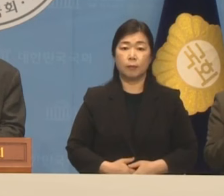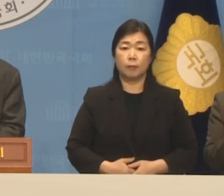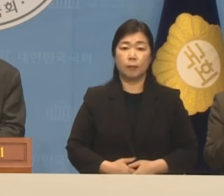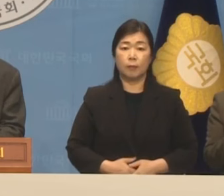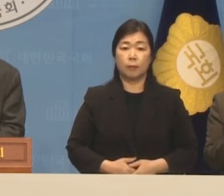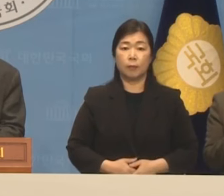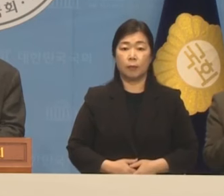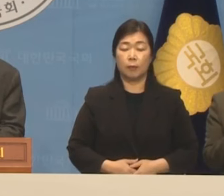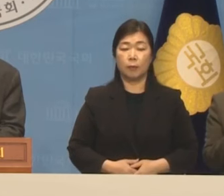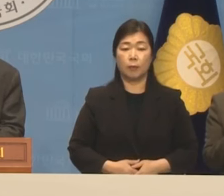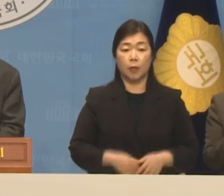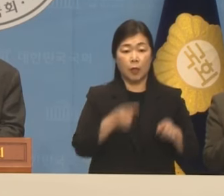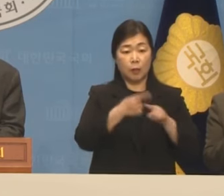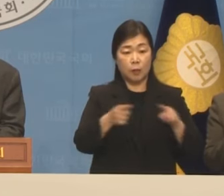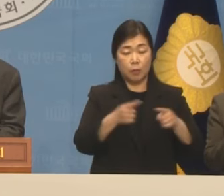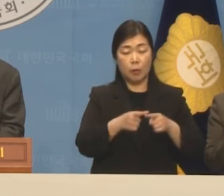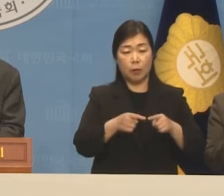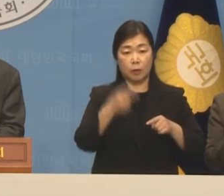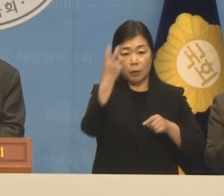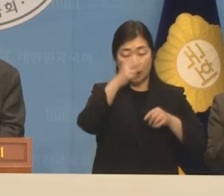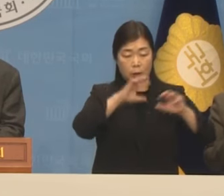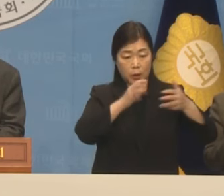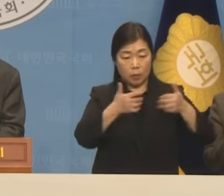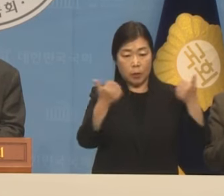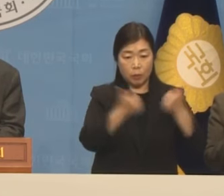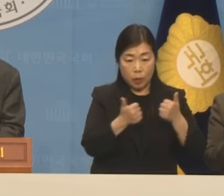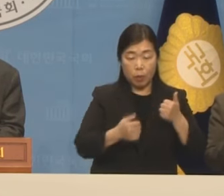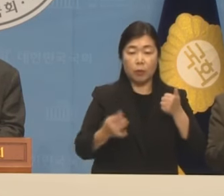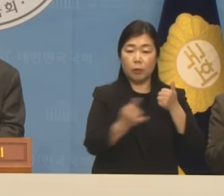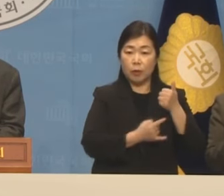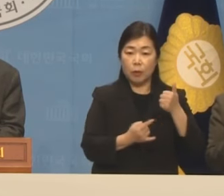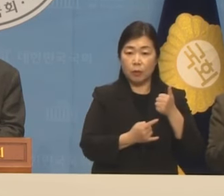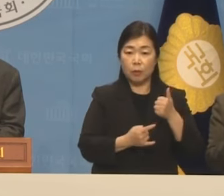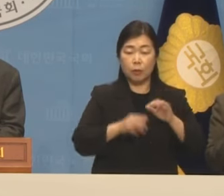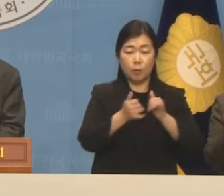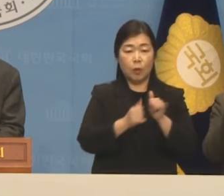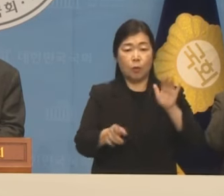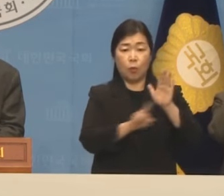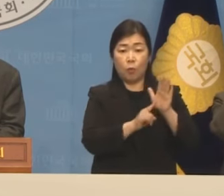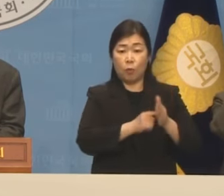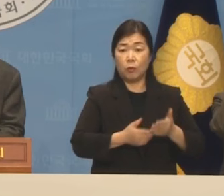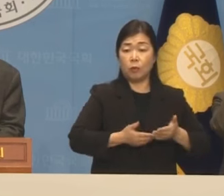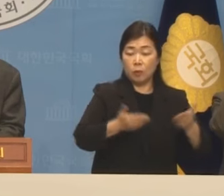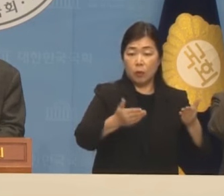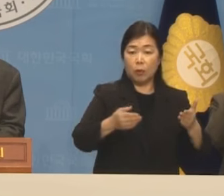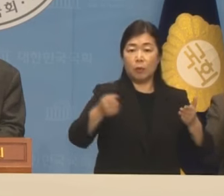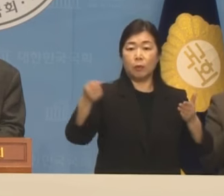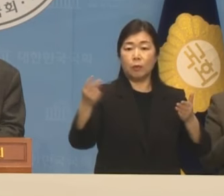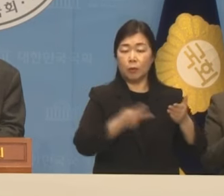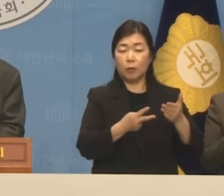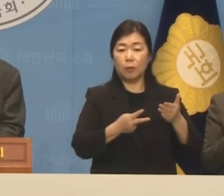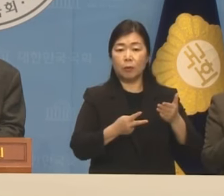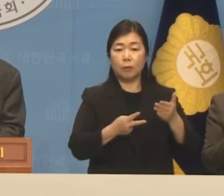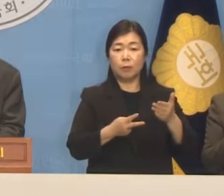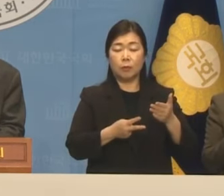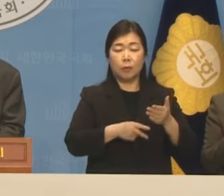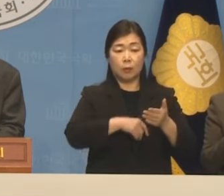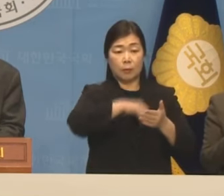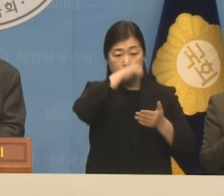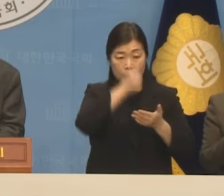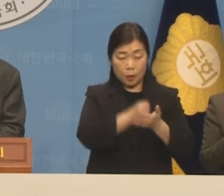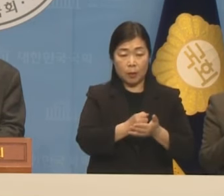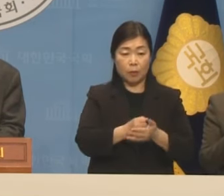국민후보 추천심사위는 국민후보를 공모하고 심사하며 하여 그 적임자를